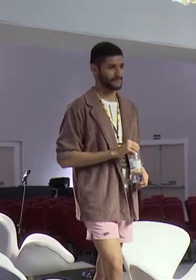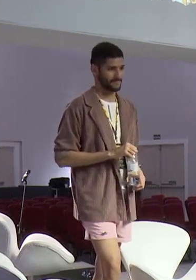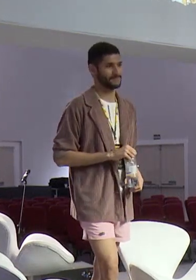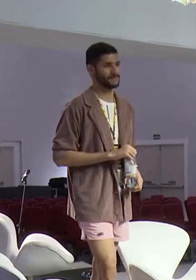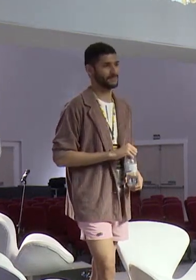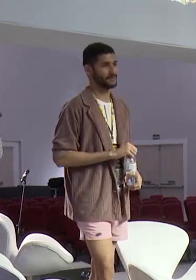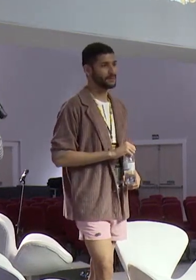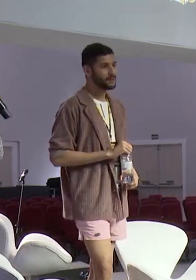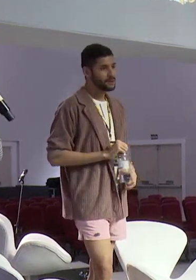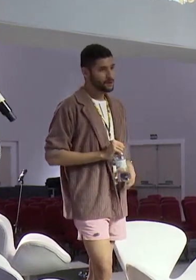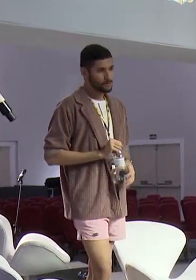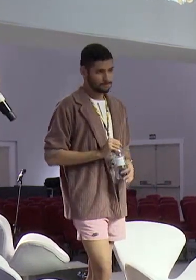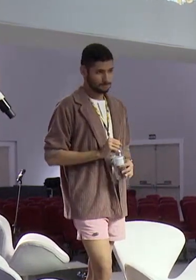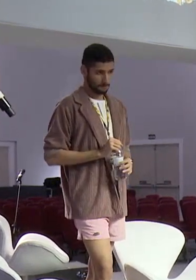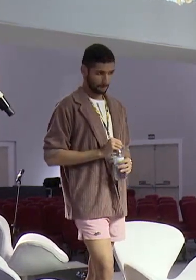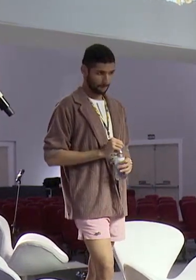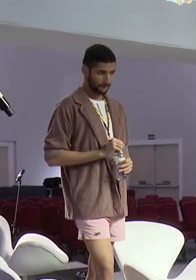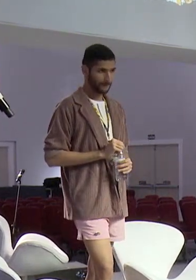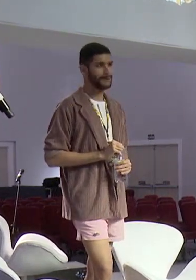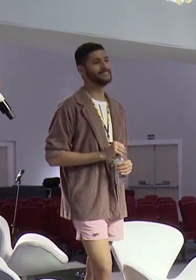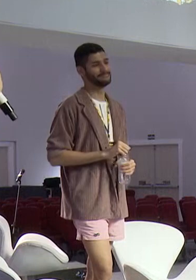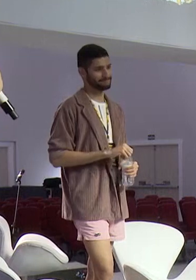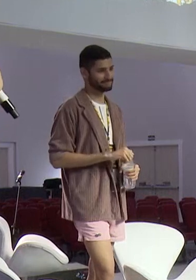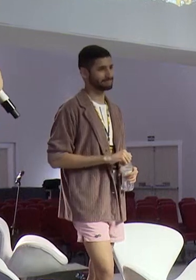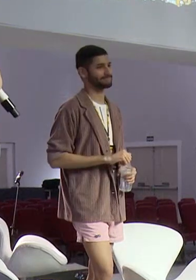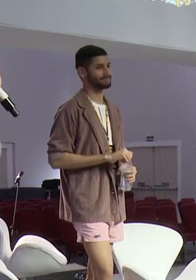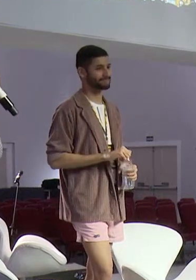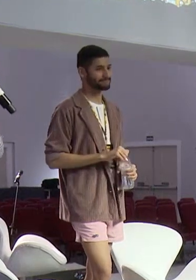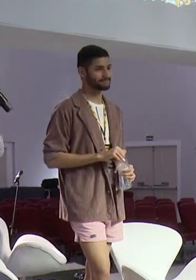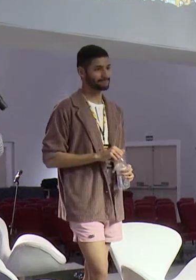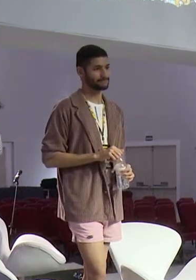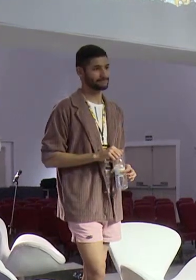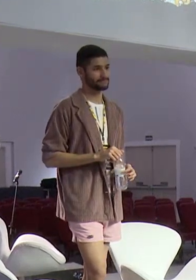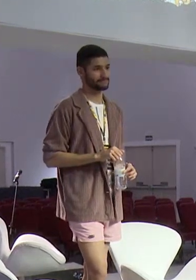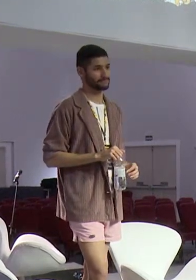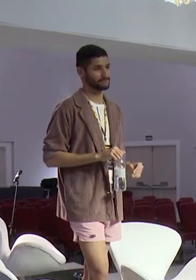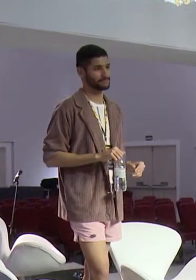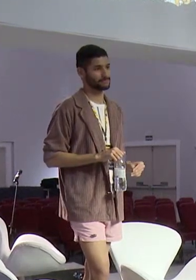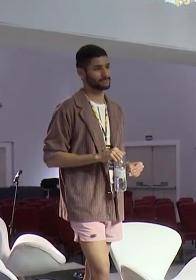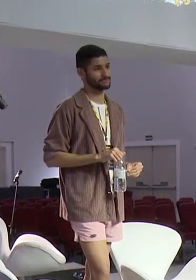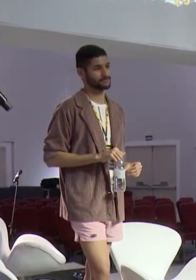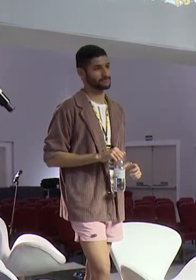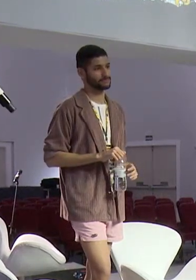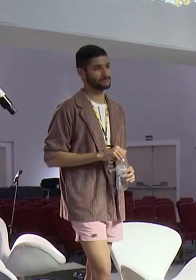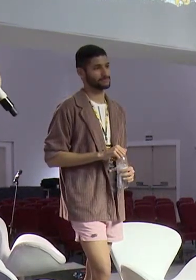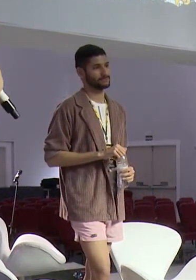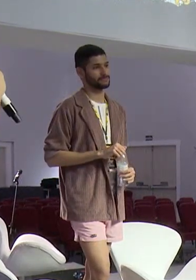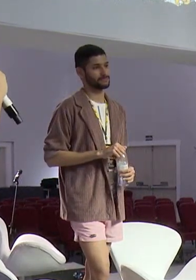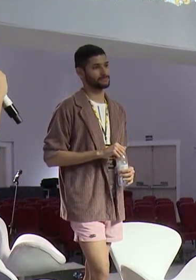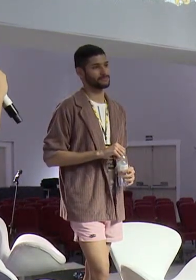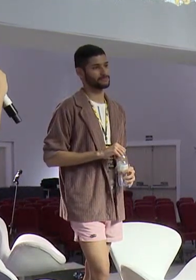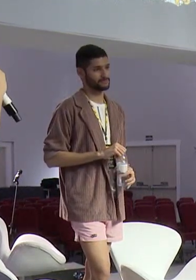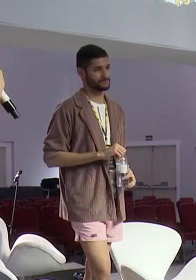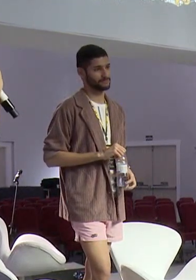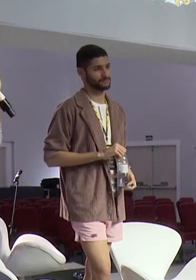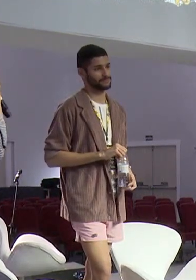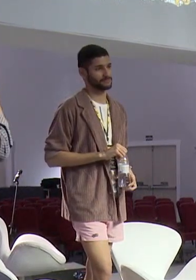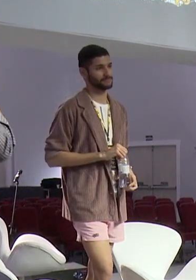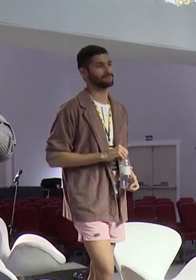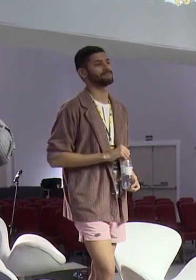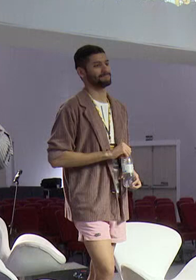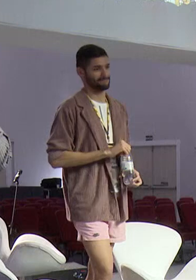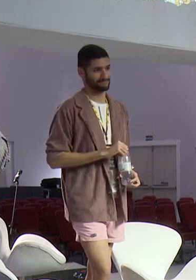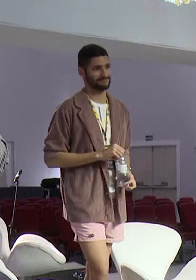leo victorino vai ter que sair né do debate porque ele tem um vôo já marcado ele está com pressa mas